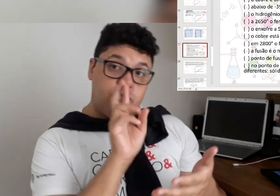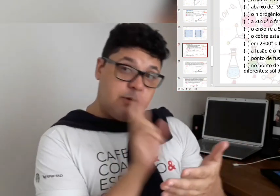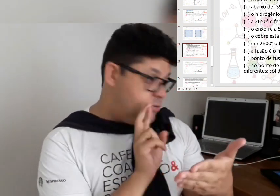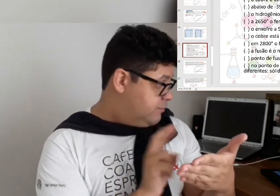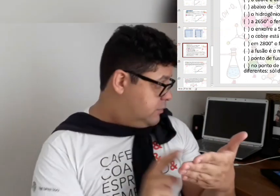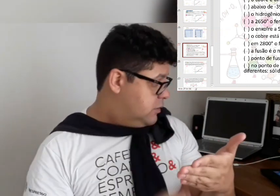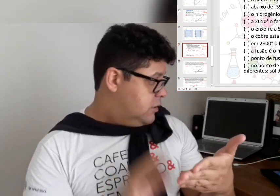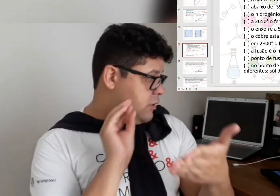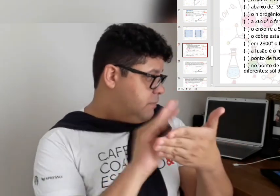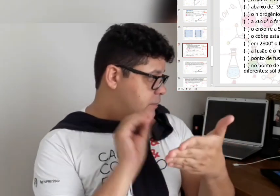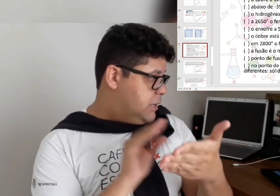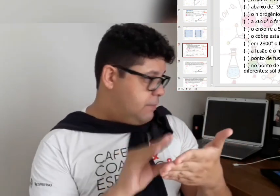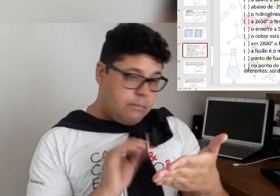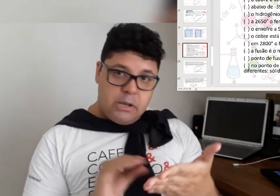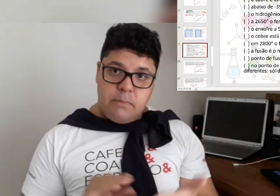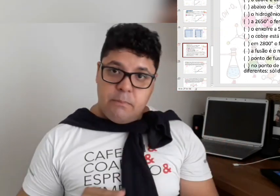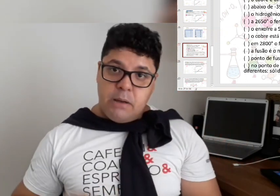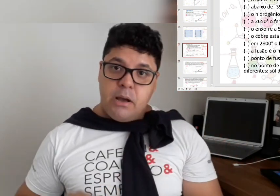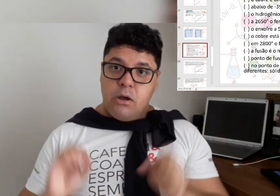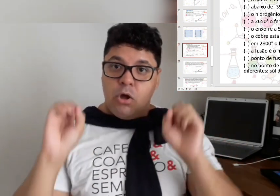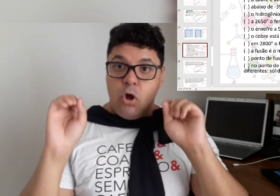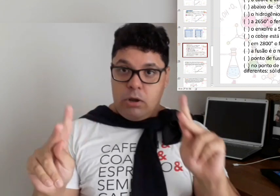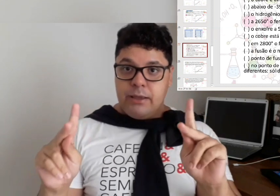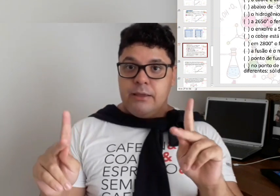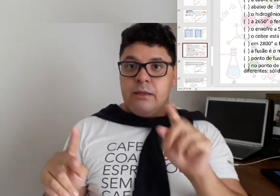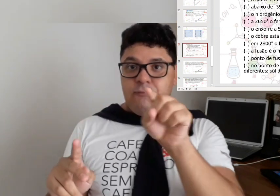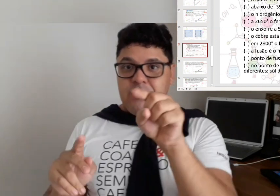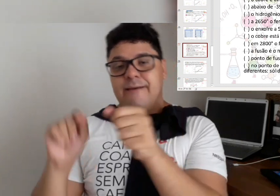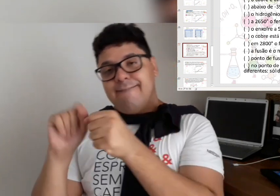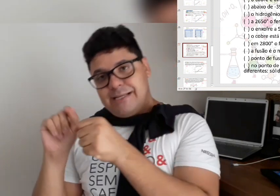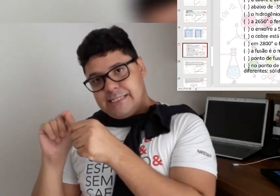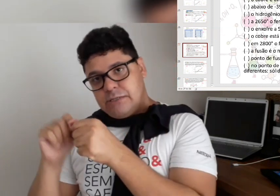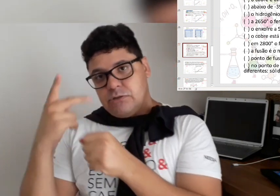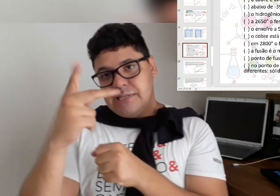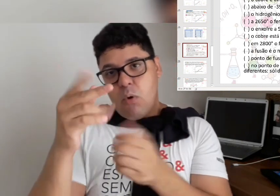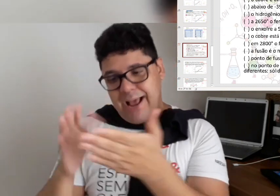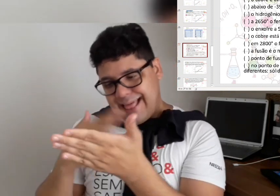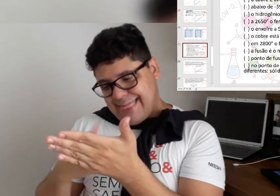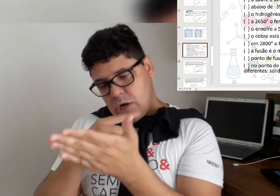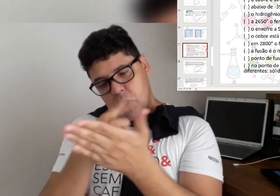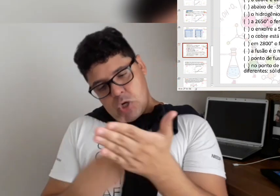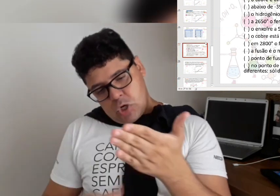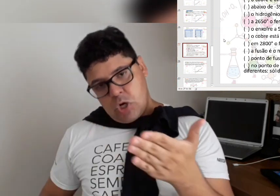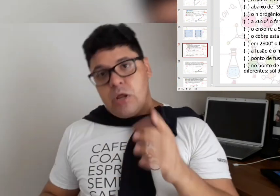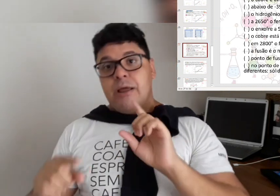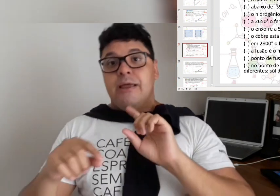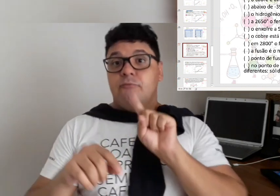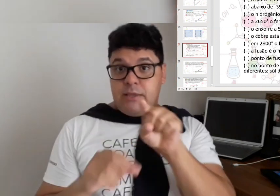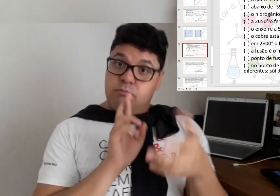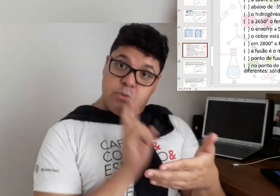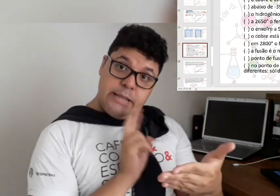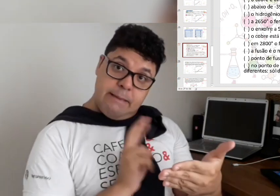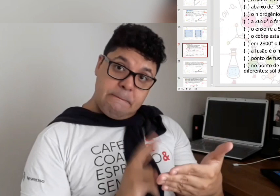tá? Você vai fotografar o seu caderno e vai me enviar. Você vai pôr nome, número e série. Copia